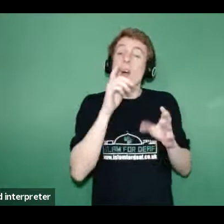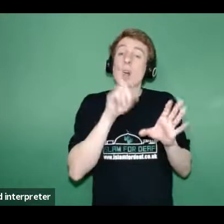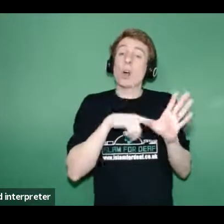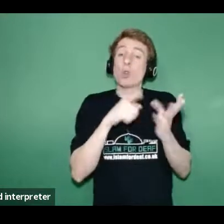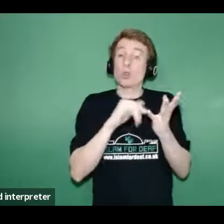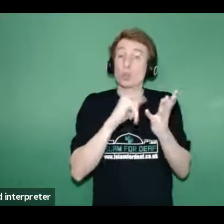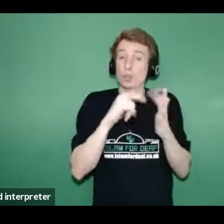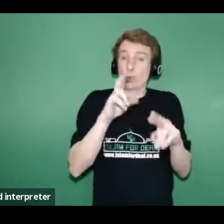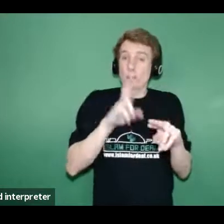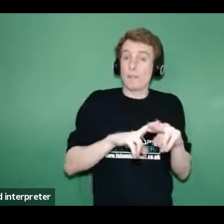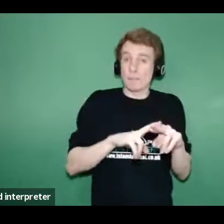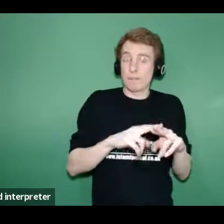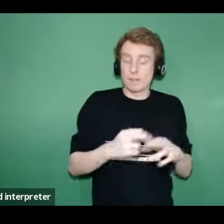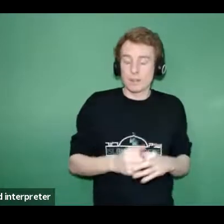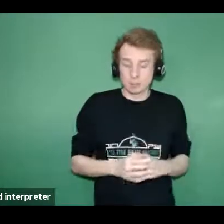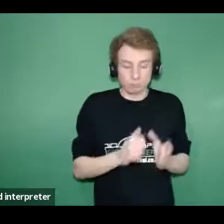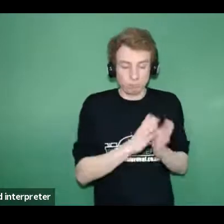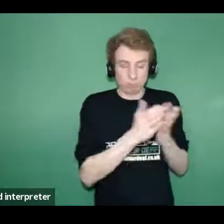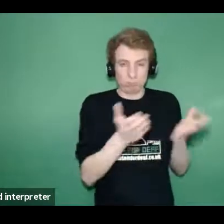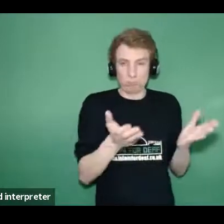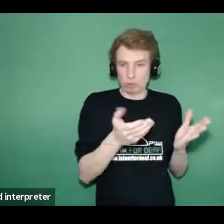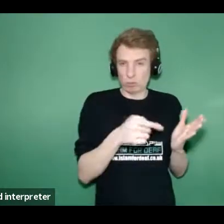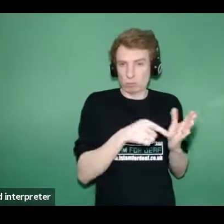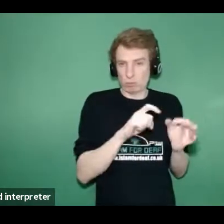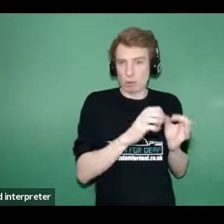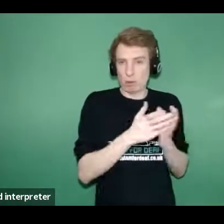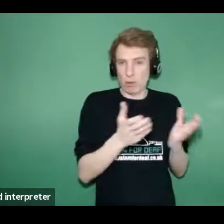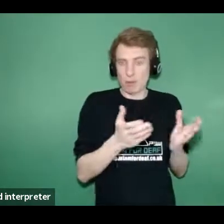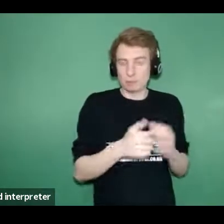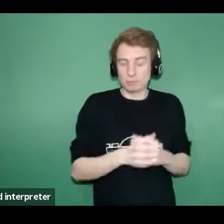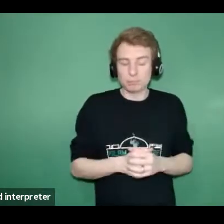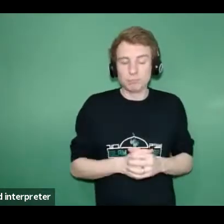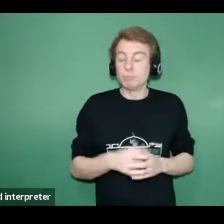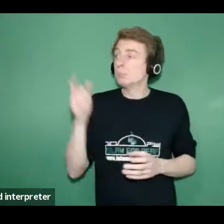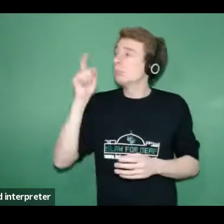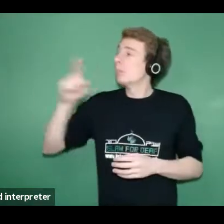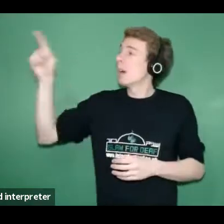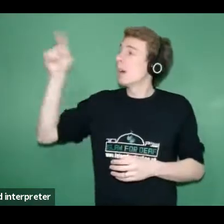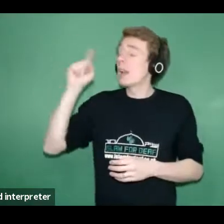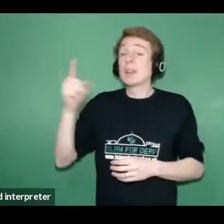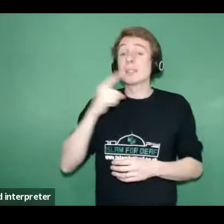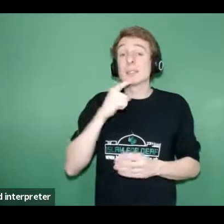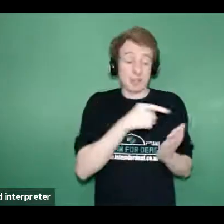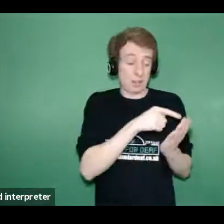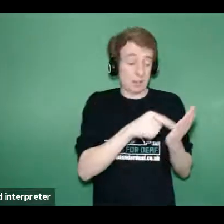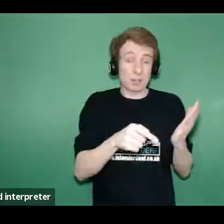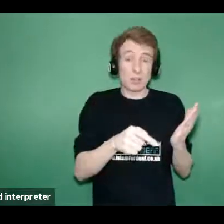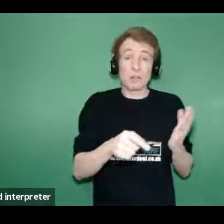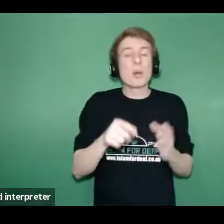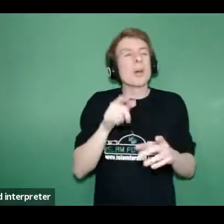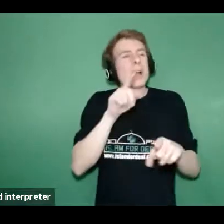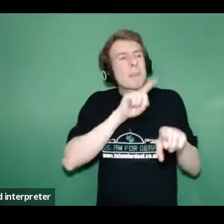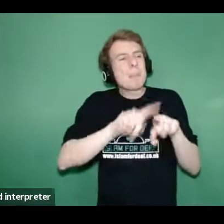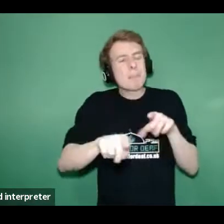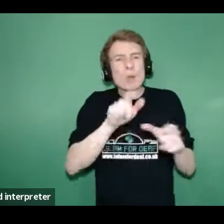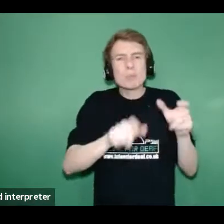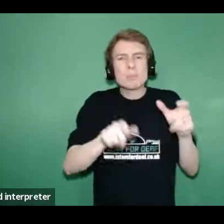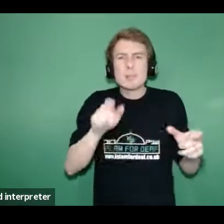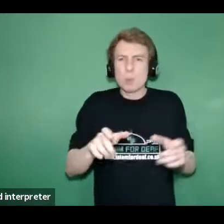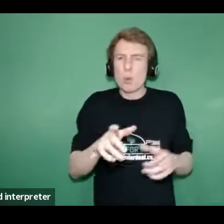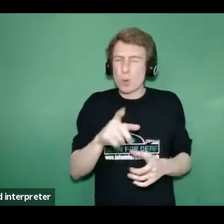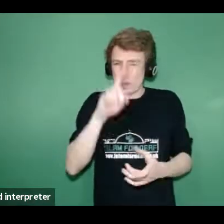that, which means, and indeed most of the people believe not, except that they associate partners with